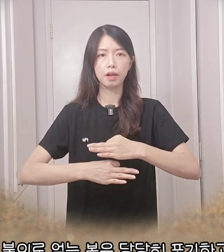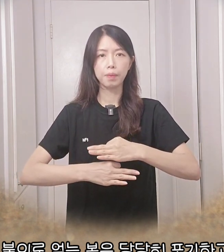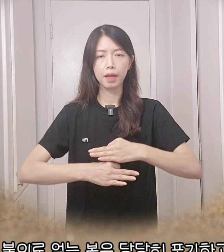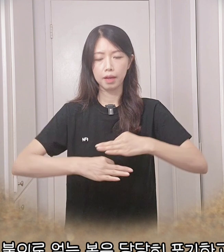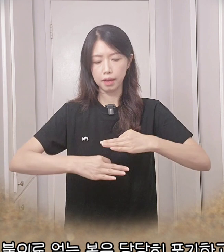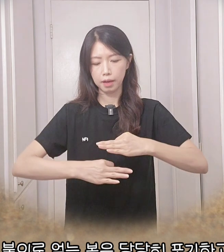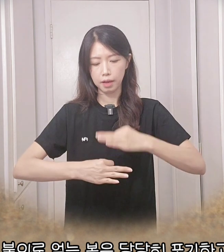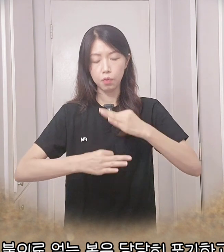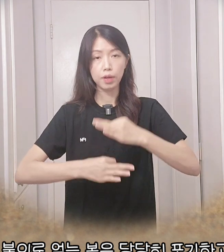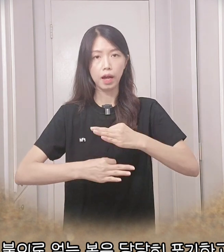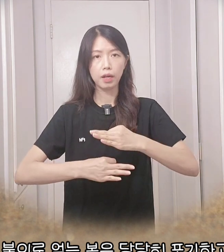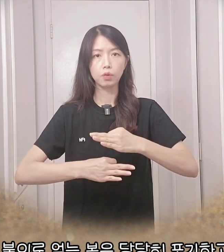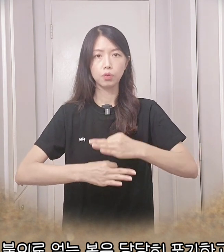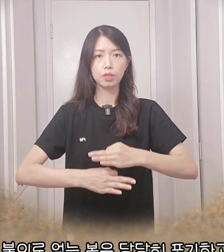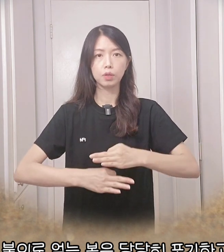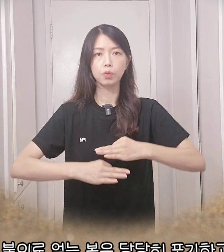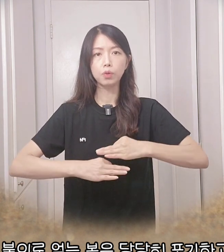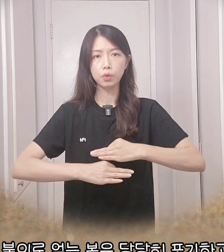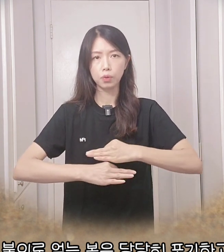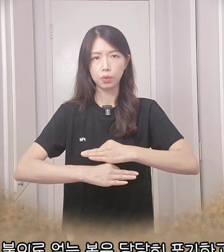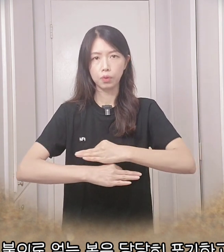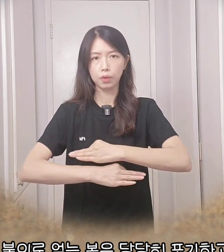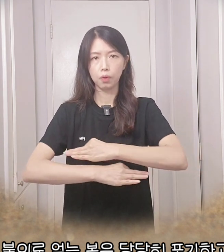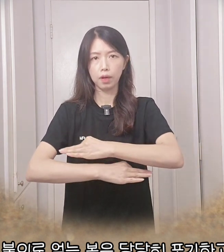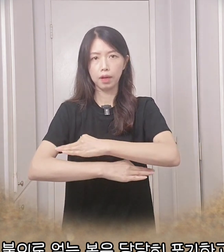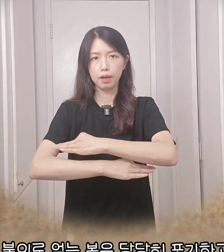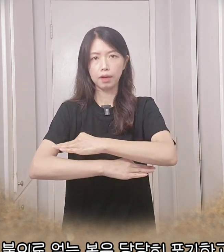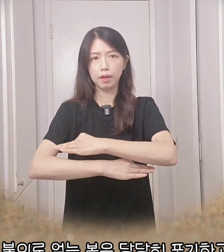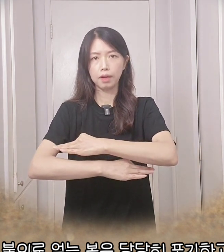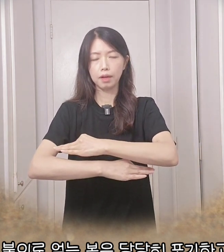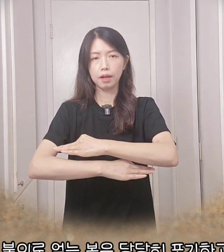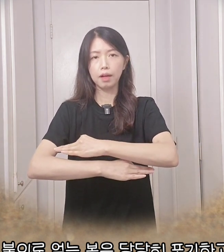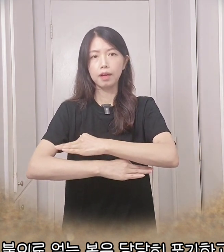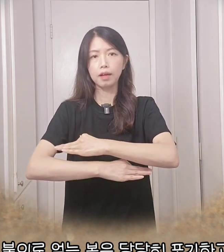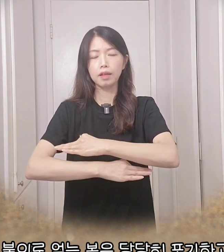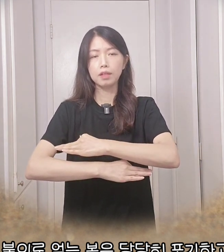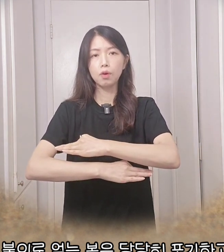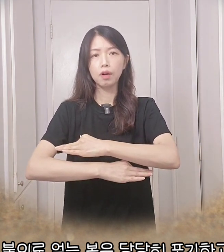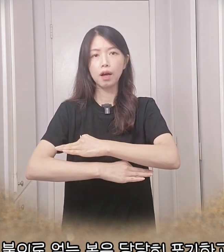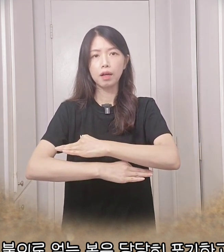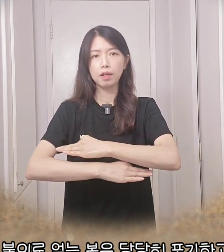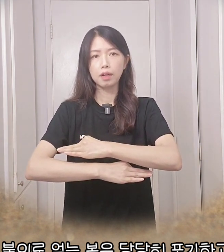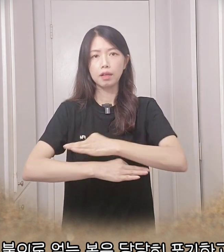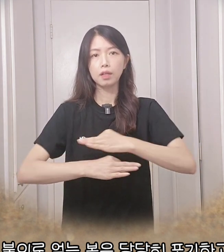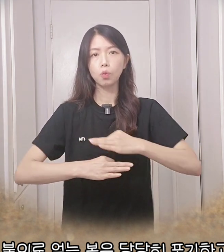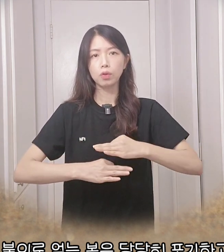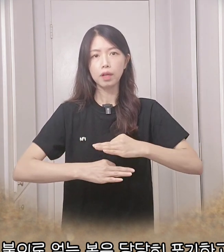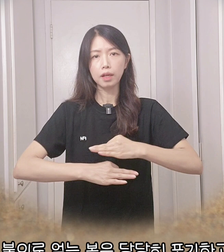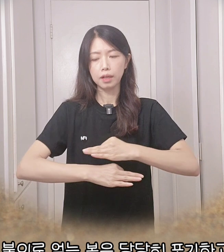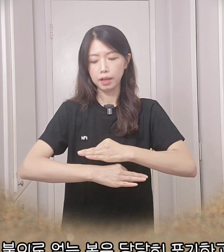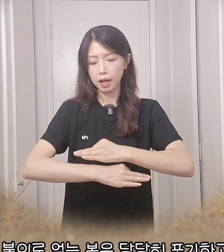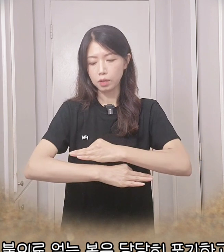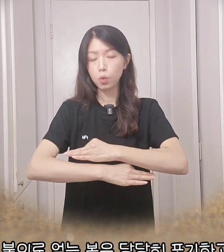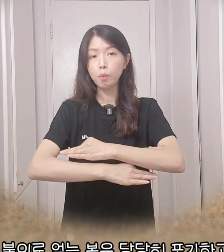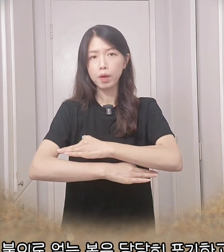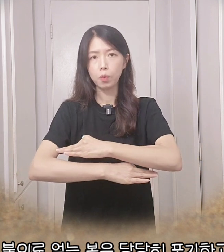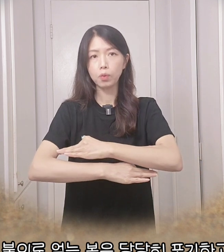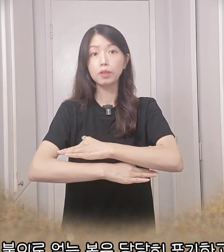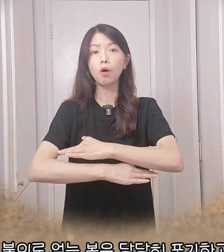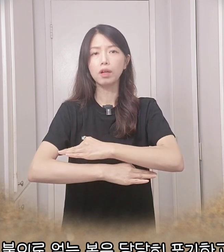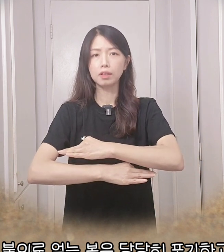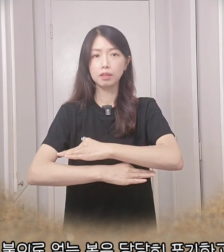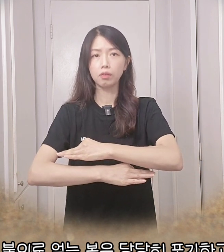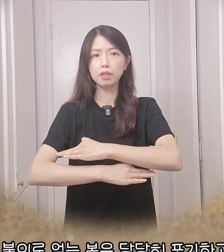하신 다음에 위아래로 두시고 이렇게, 이 수어가 이 돈이